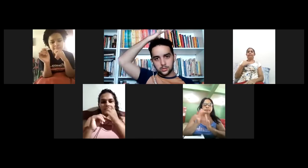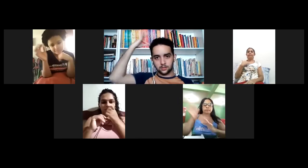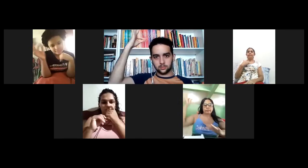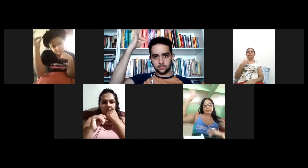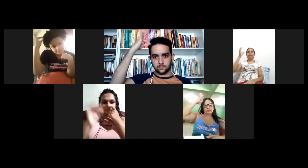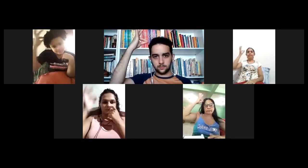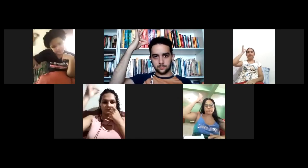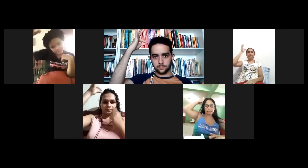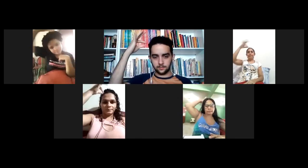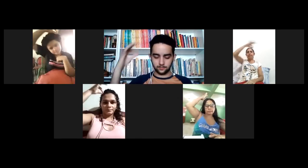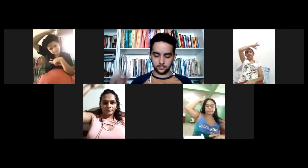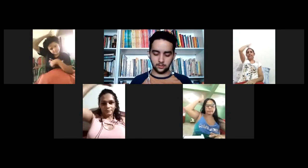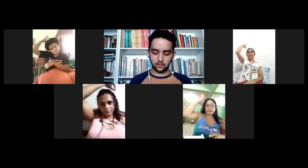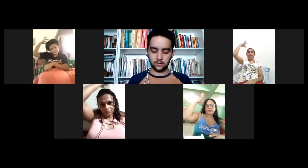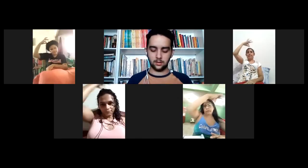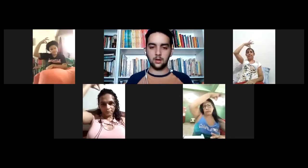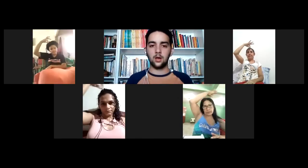Espírito Santo,